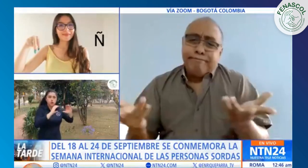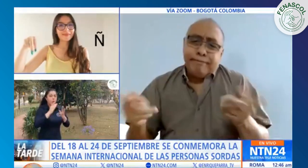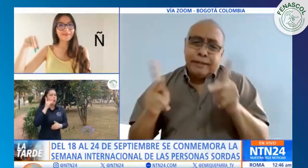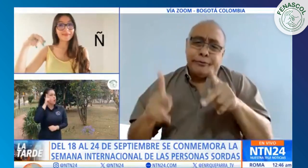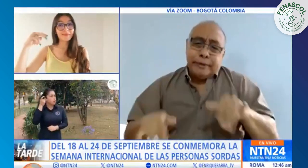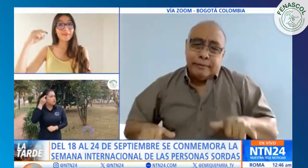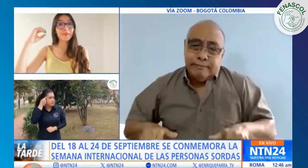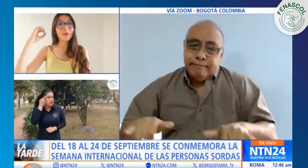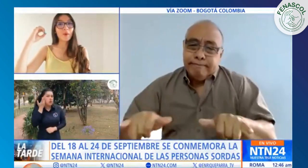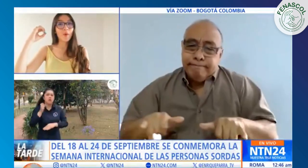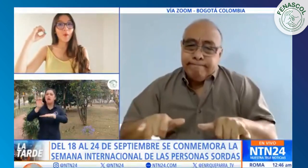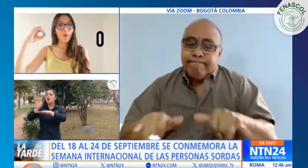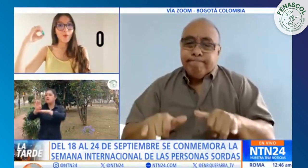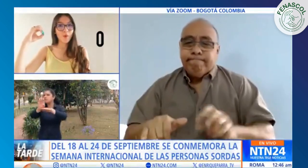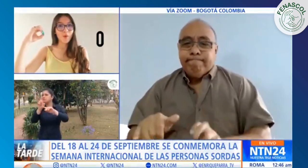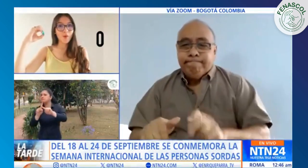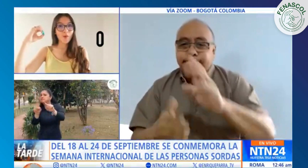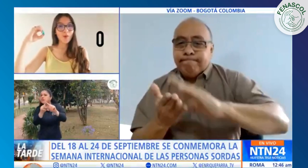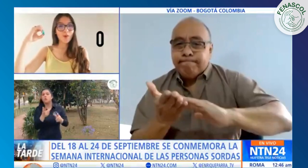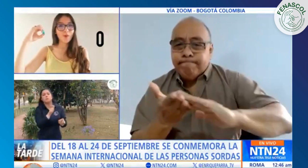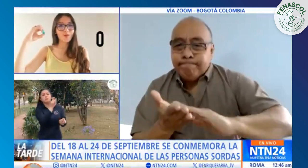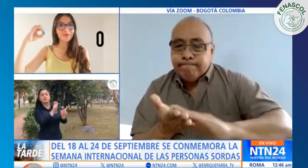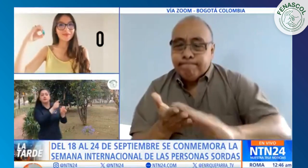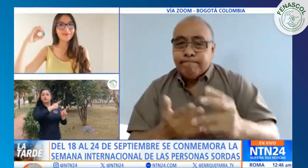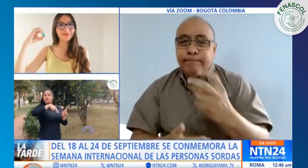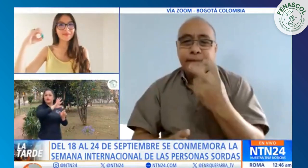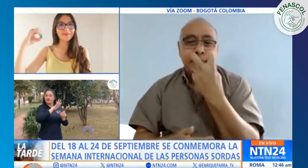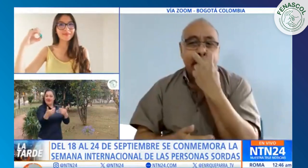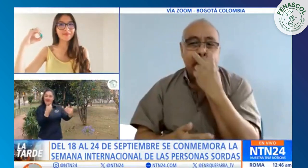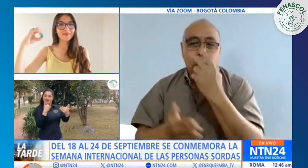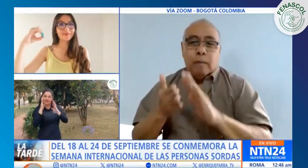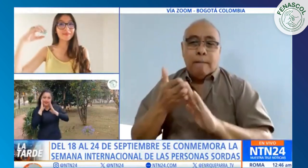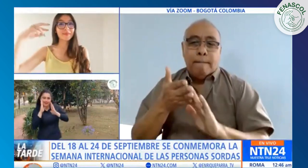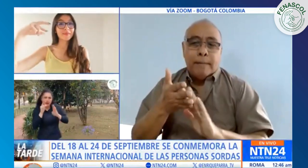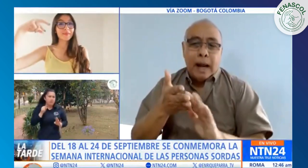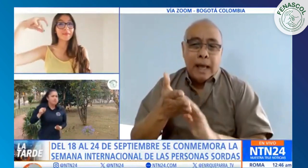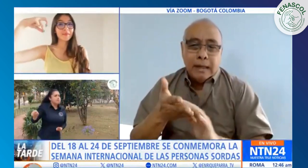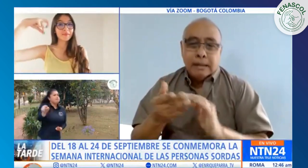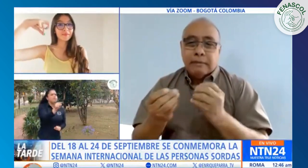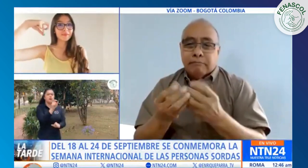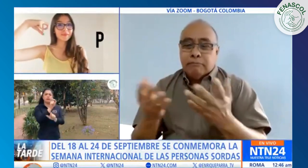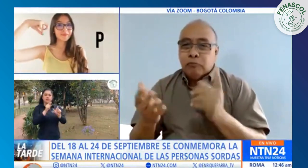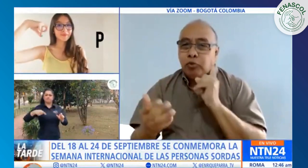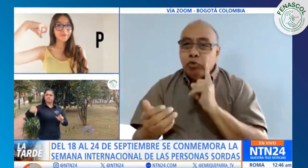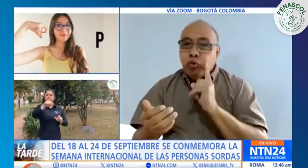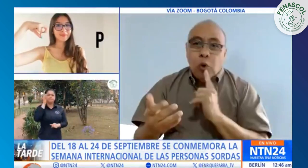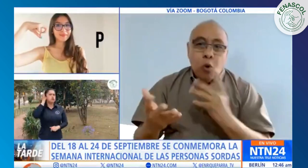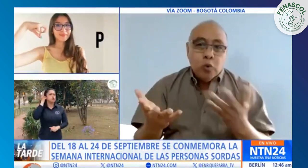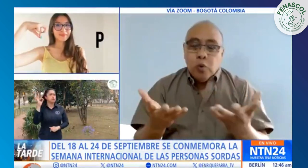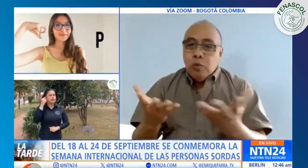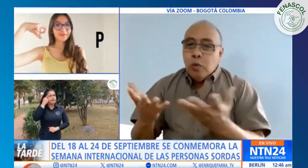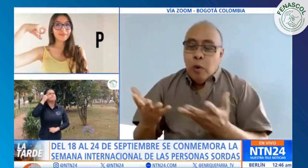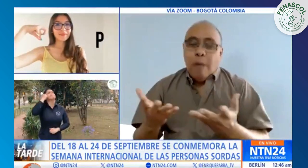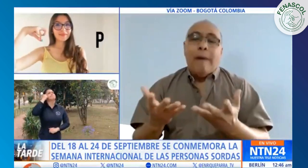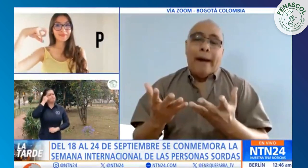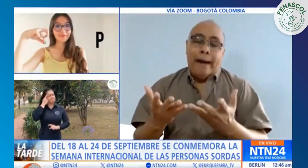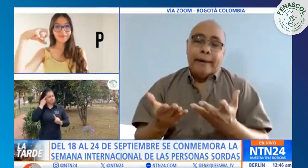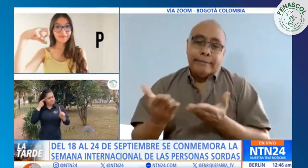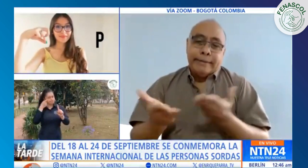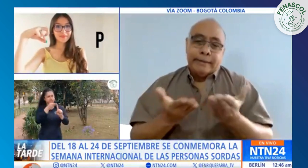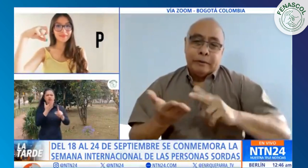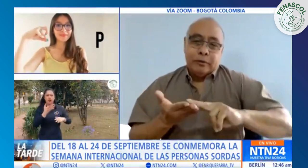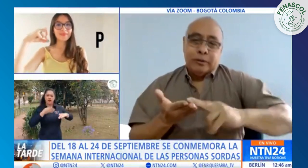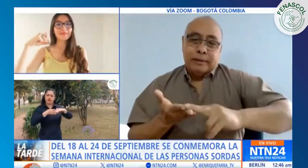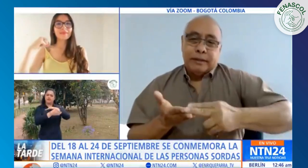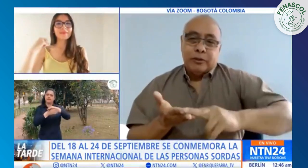ajustes razonables. Pero, ¿qué son ajustes razonables? Buscar adaptaciones, por ejemplo, para las personas con